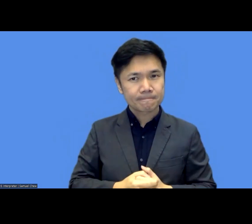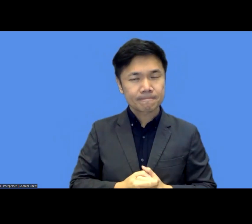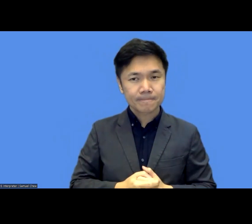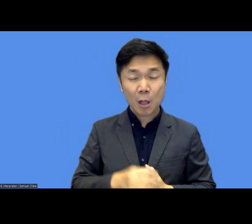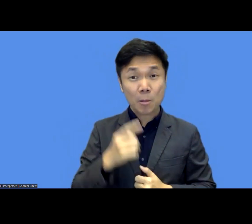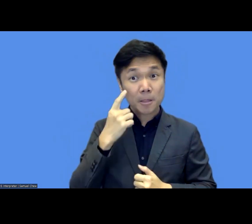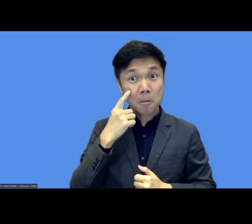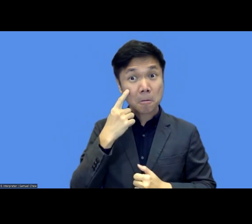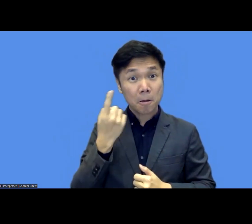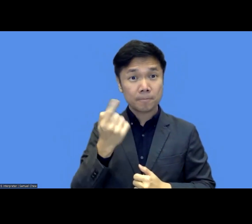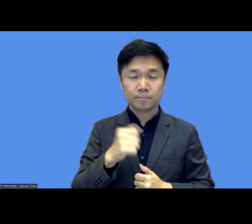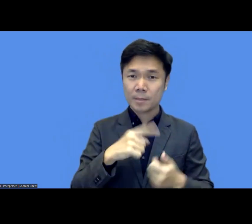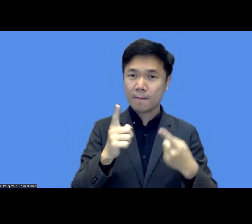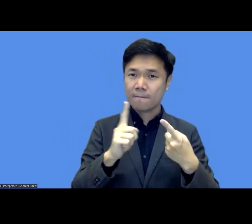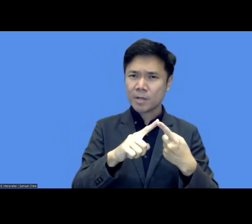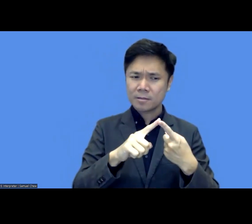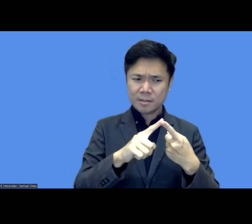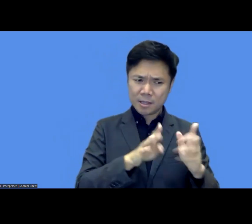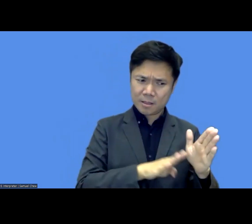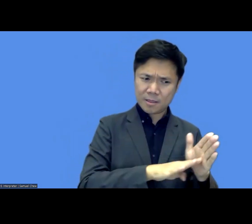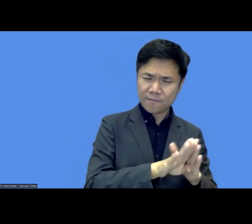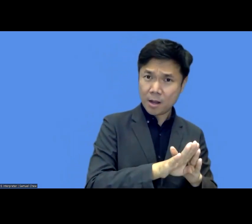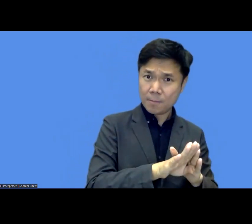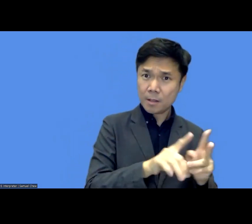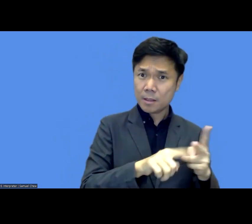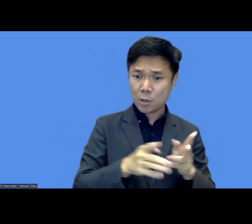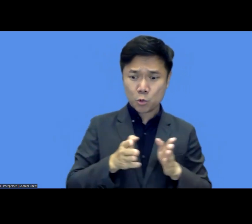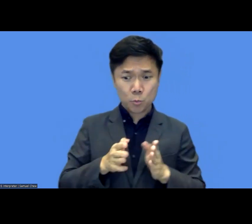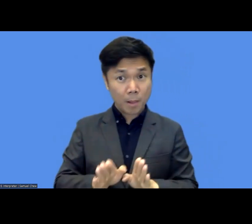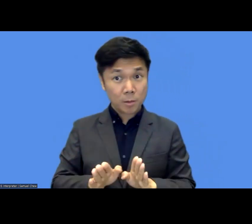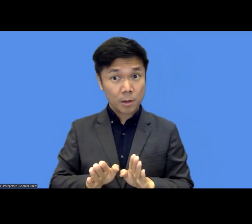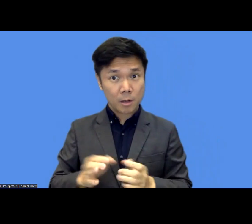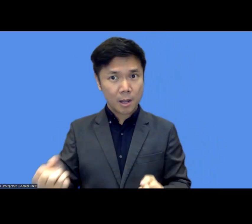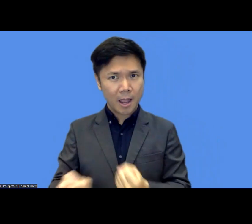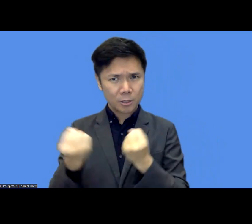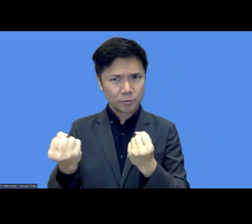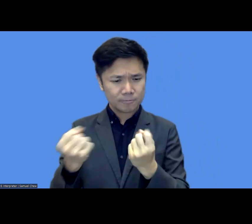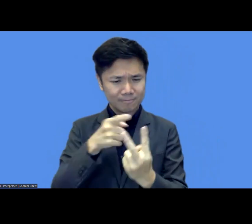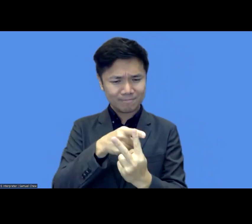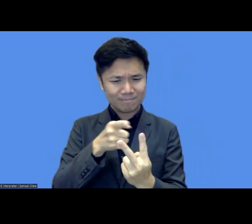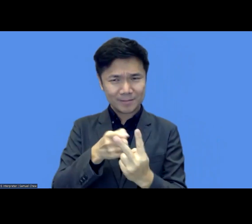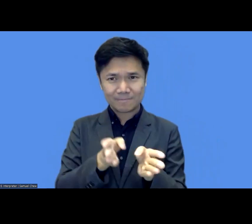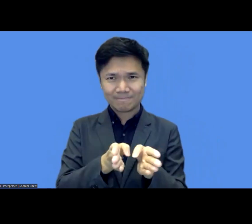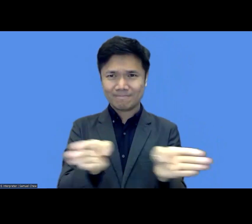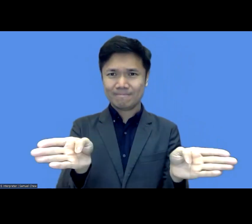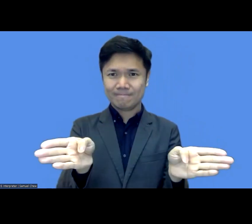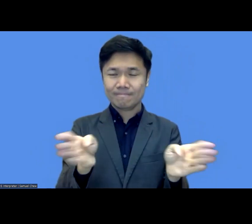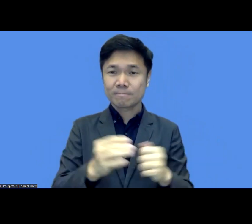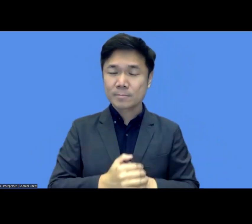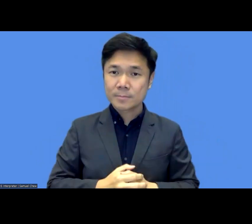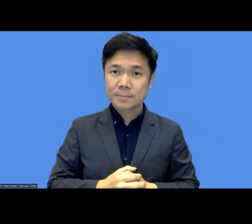están inmediatamente divididas en qué es la acción gubernamental y qué es la acción humanitaria.